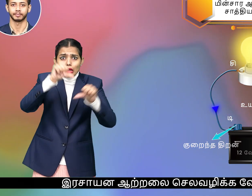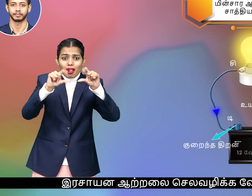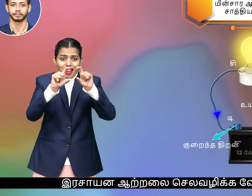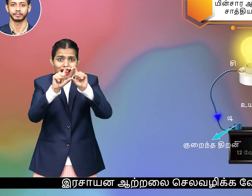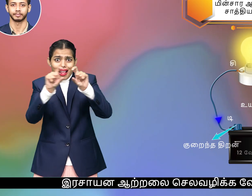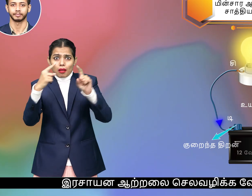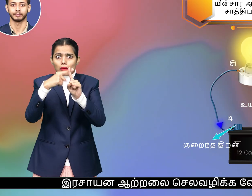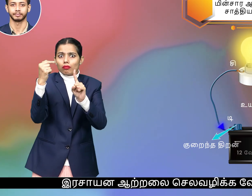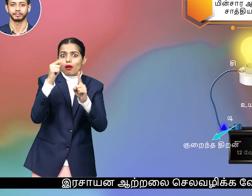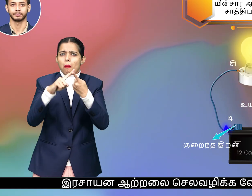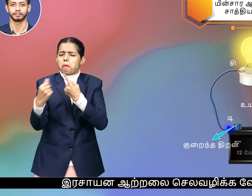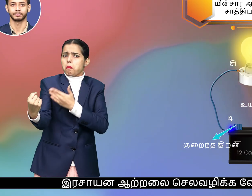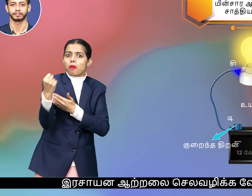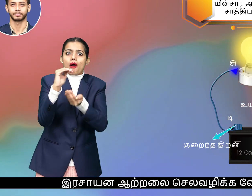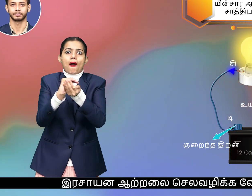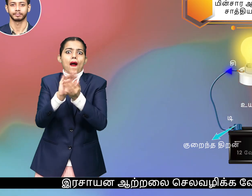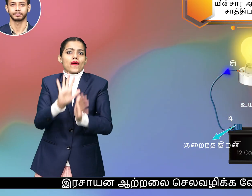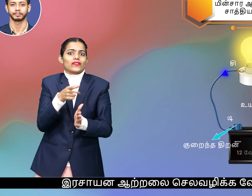வேண்டும்.